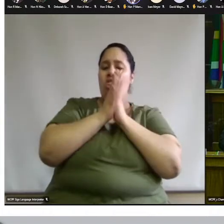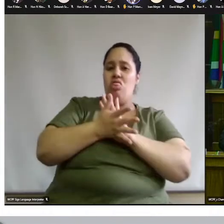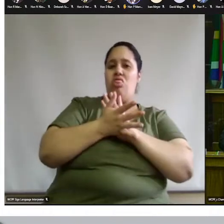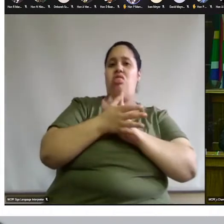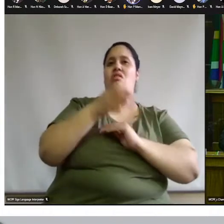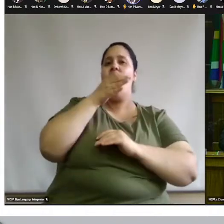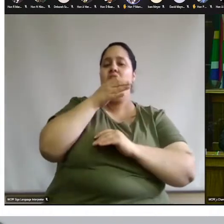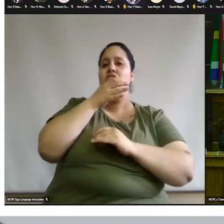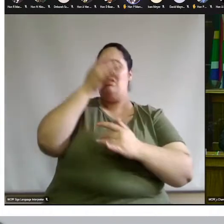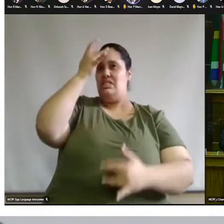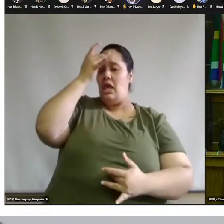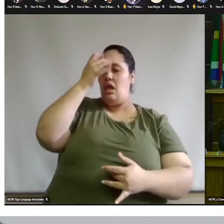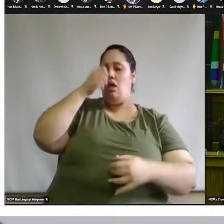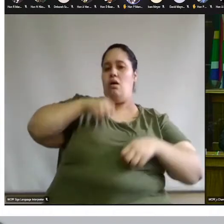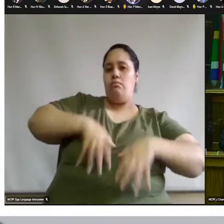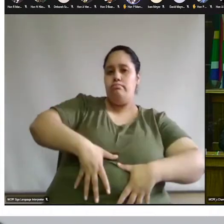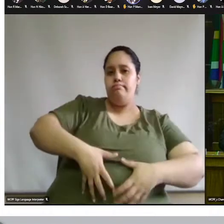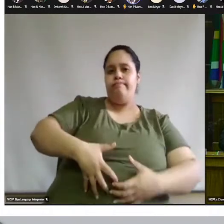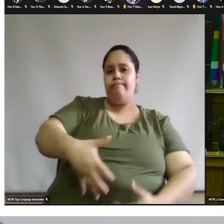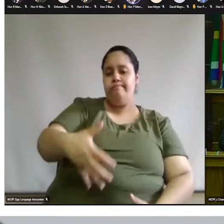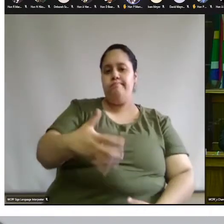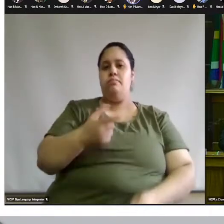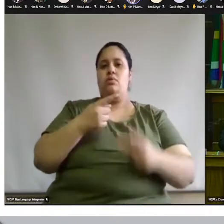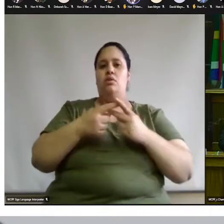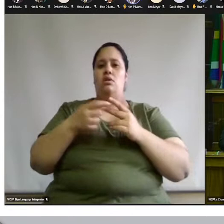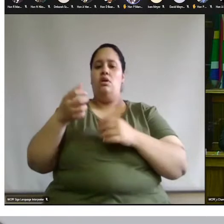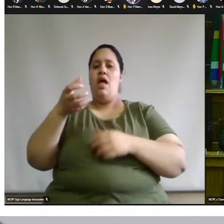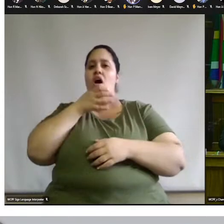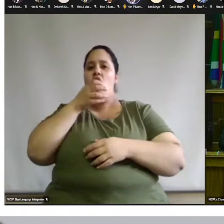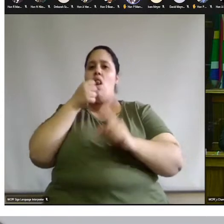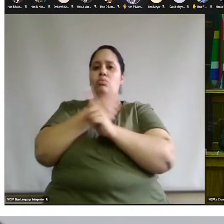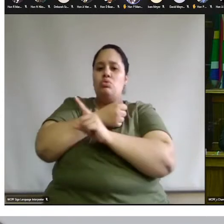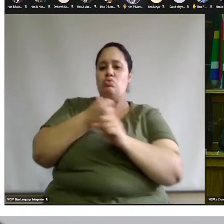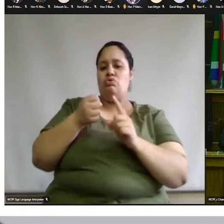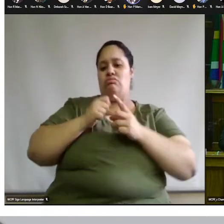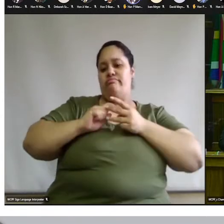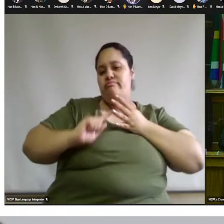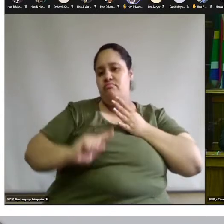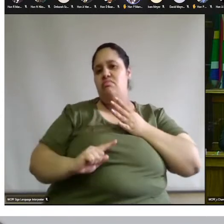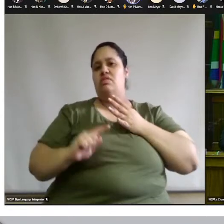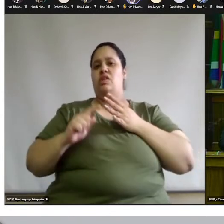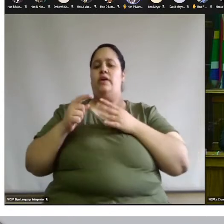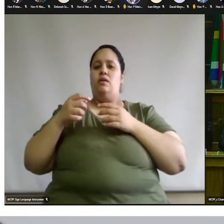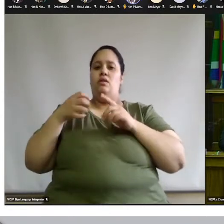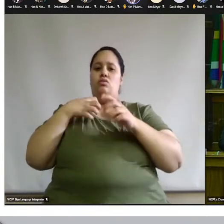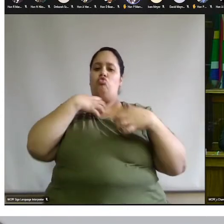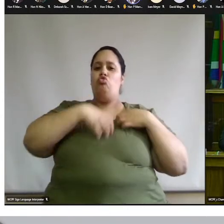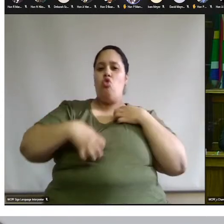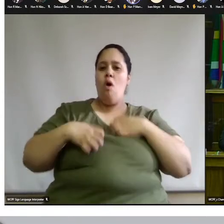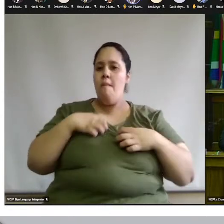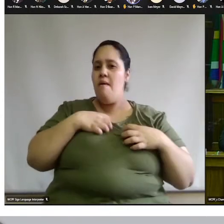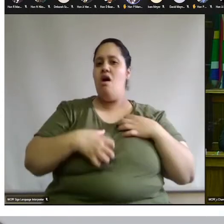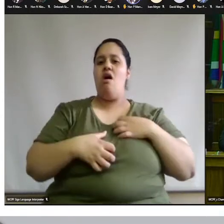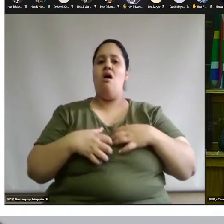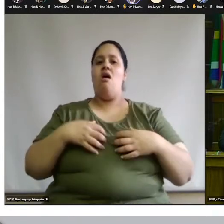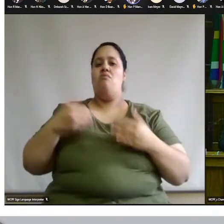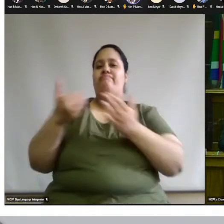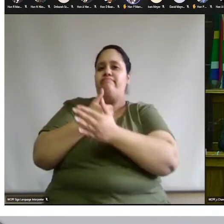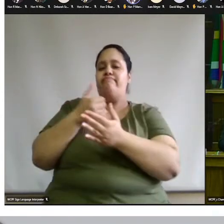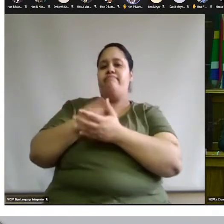laer intelligensie, drankmisbruik, wat talle ander ewels aanjaag soos gesinsgeweld, messteekery,